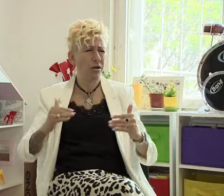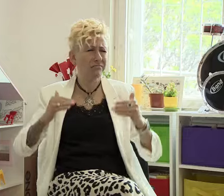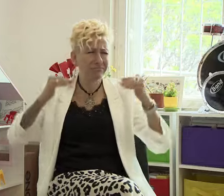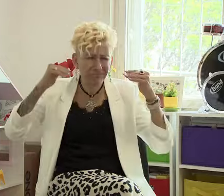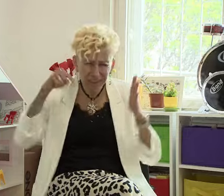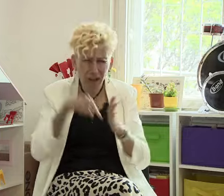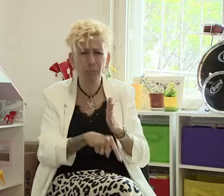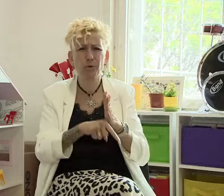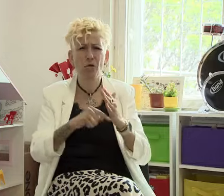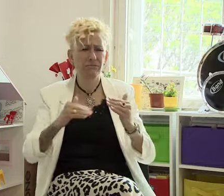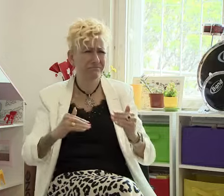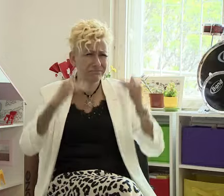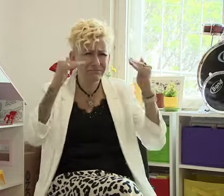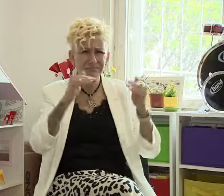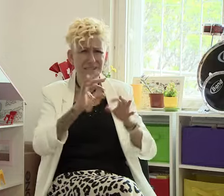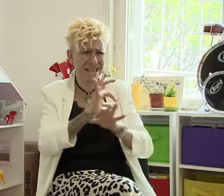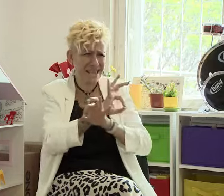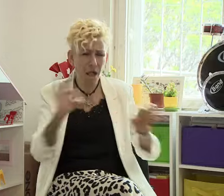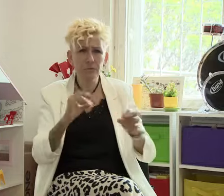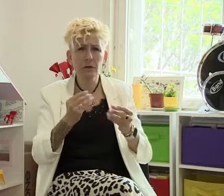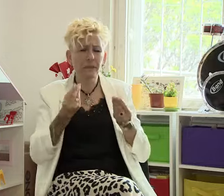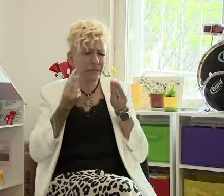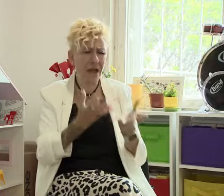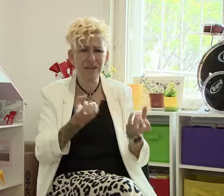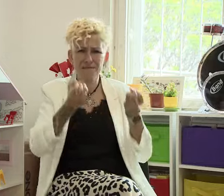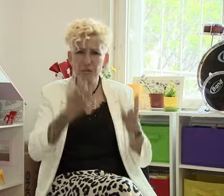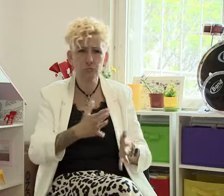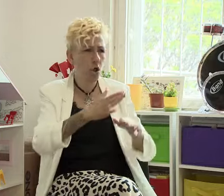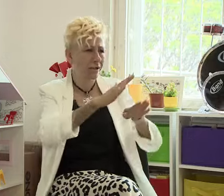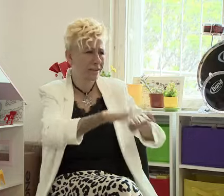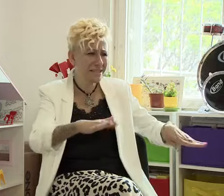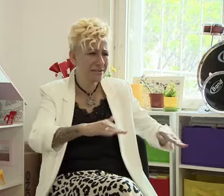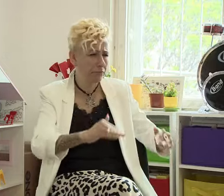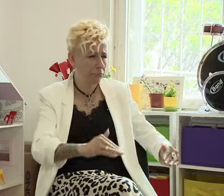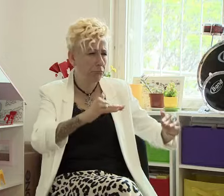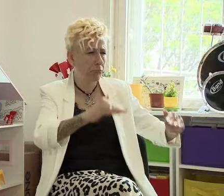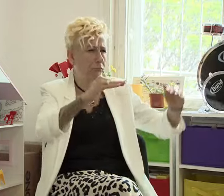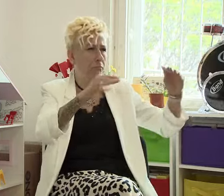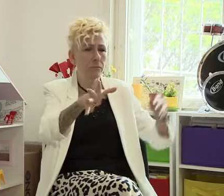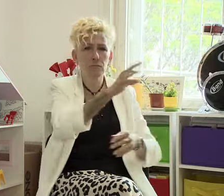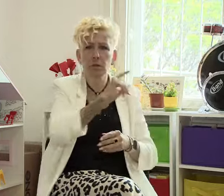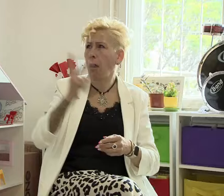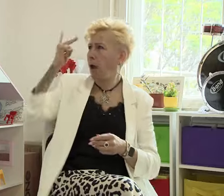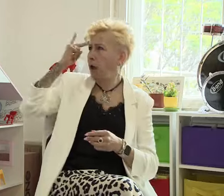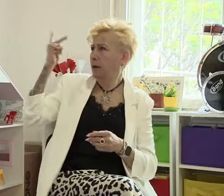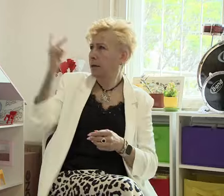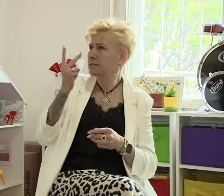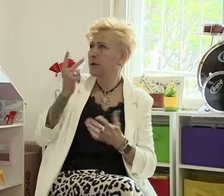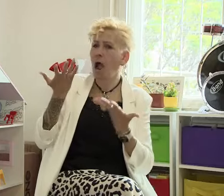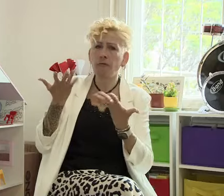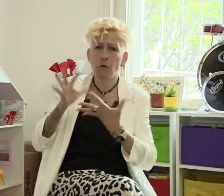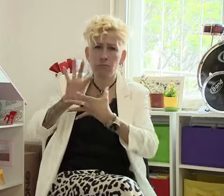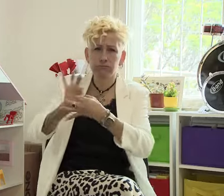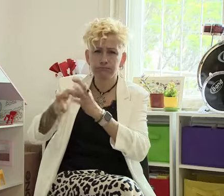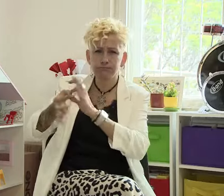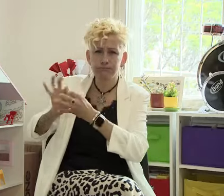Този тип преподаване позволява на глухите деца да се развиват без пропуски от много малки, да изграждат причинно-следствени